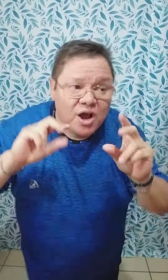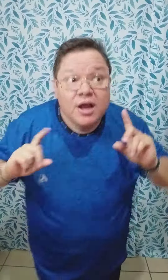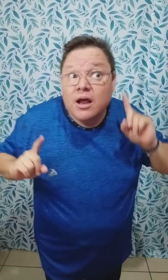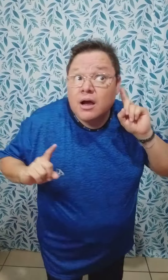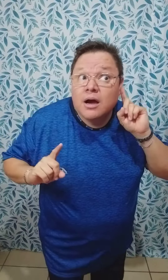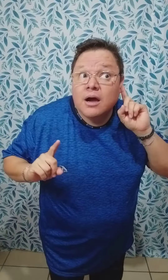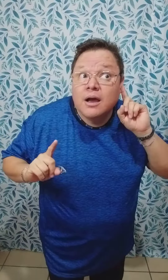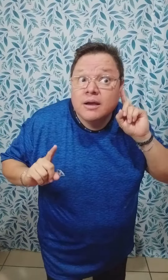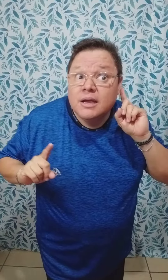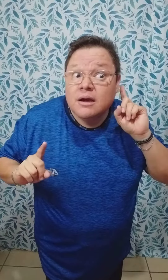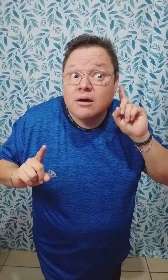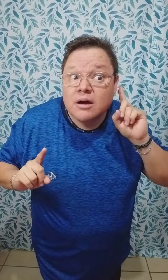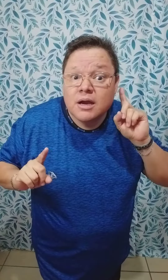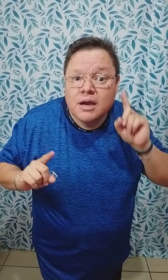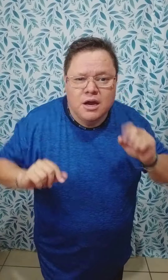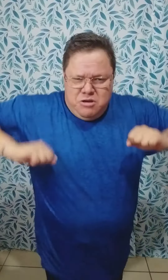En la granja había borregos.